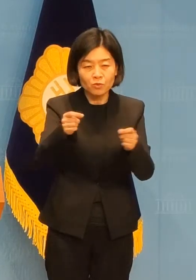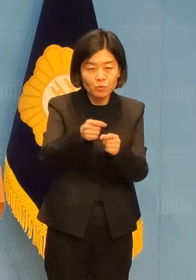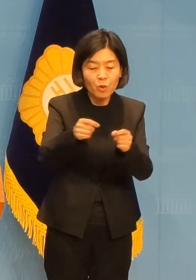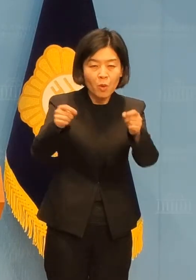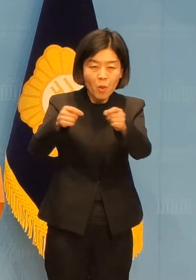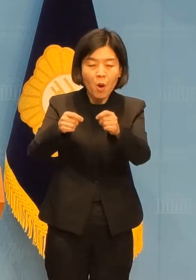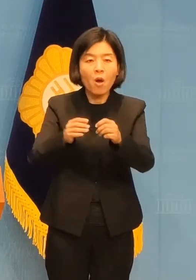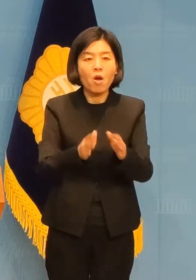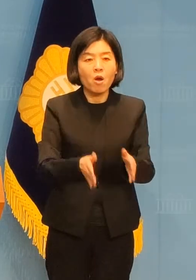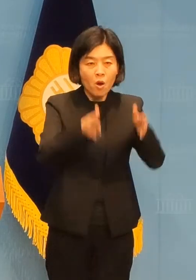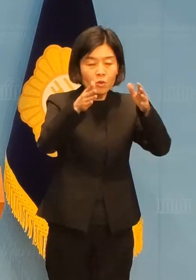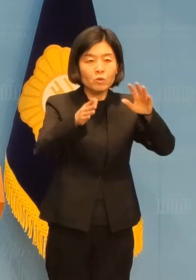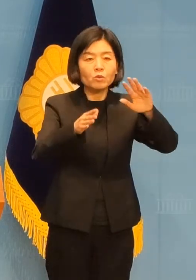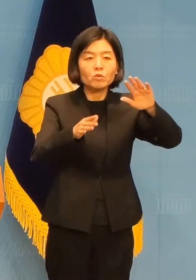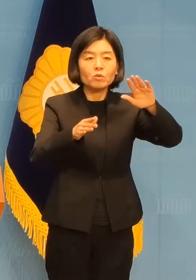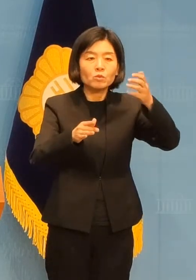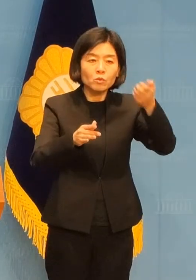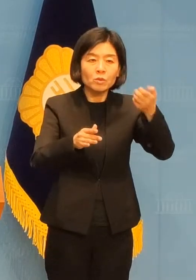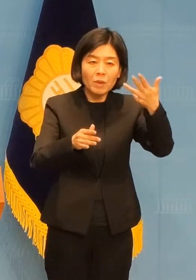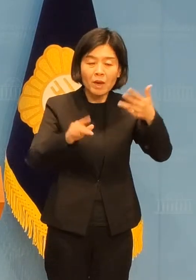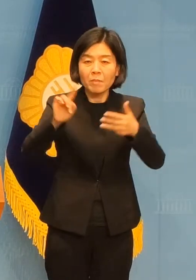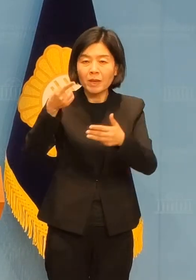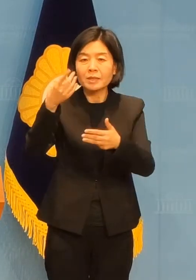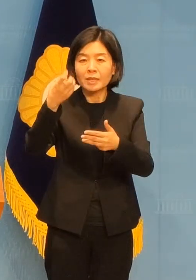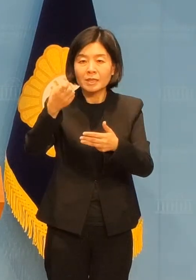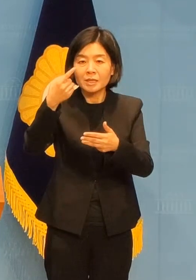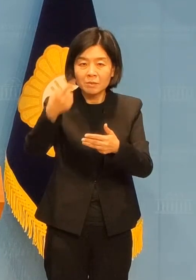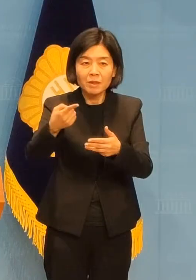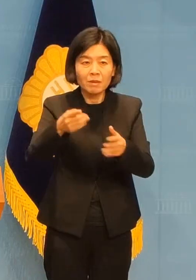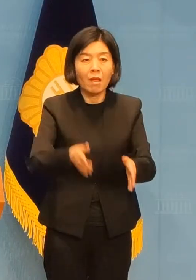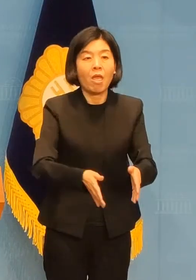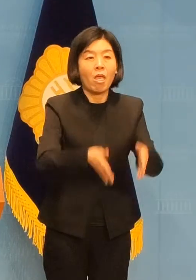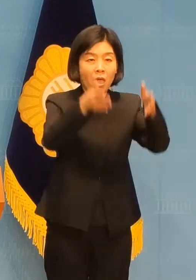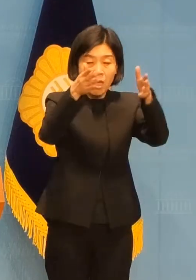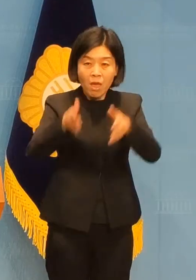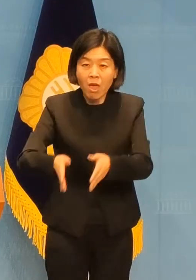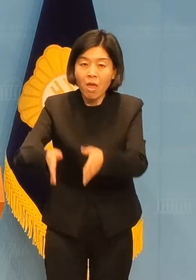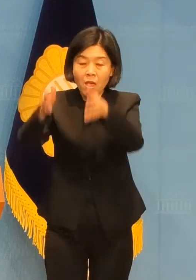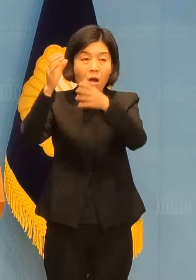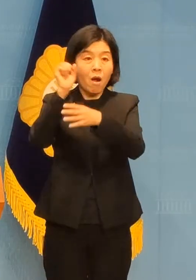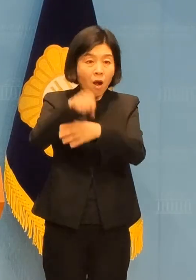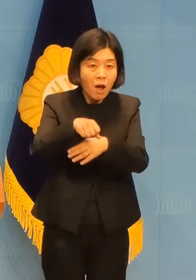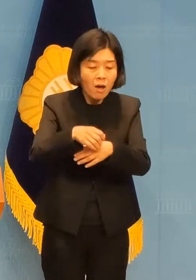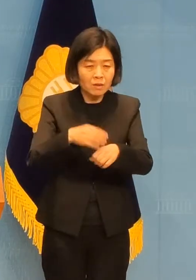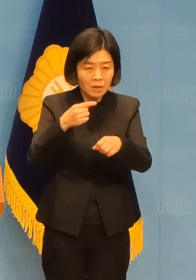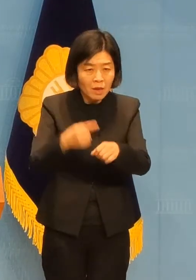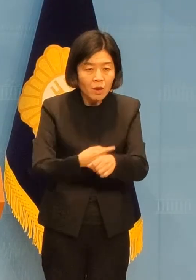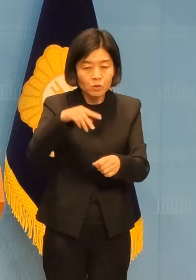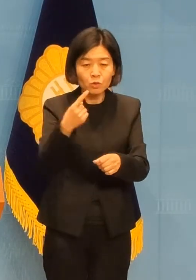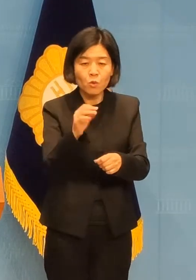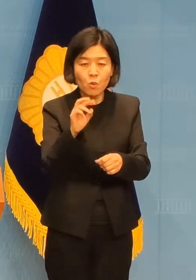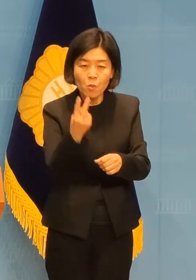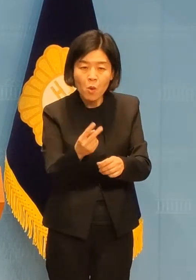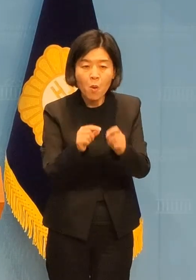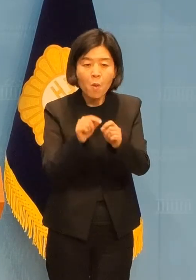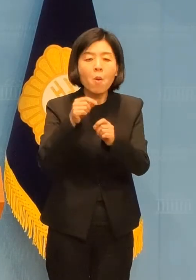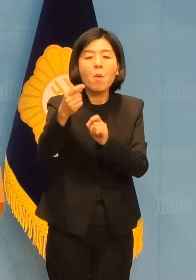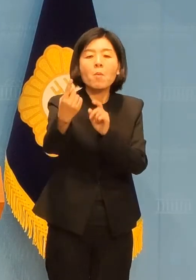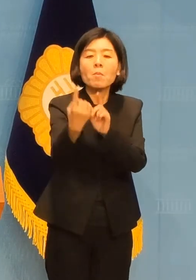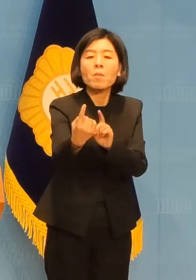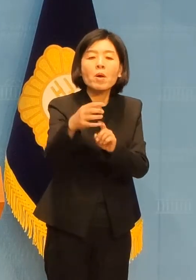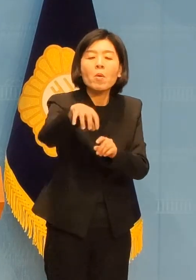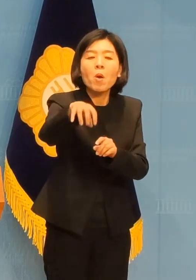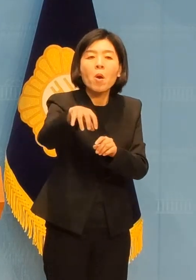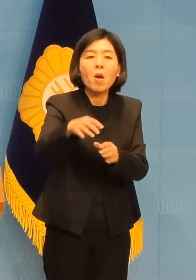98m, 141m로 대폭 완화했다. 이 결정으로 종묘 맞은편에 최대 142m에 달하는